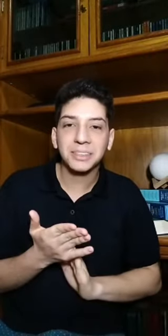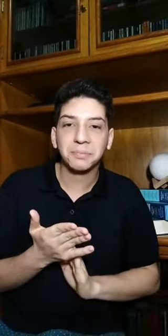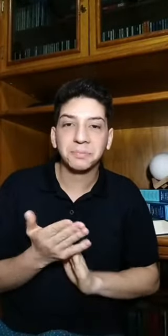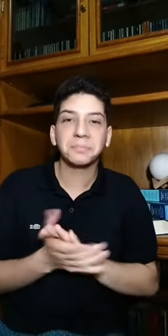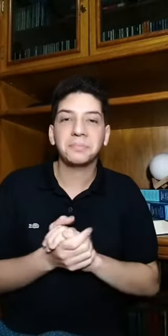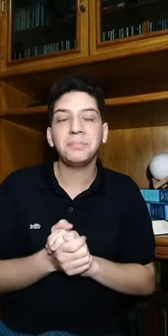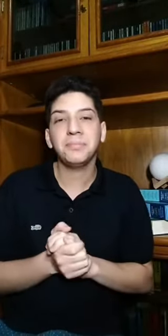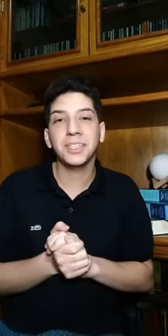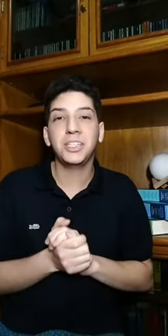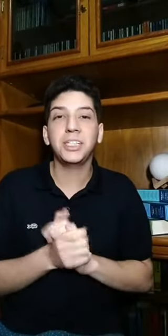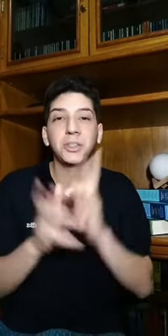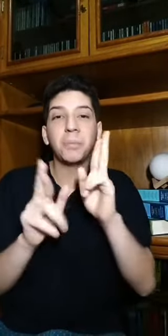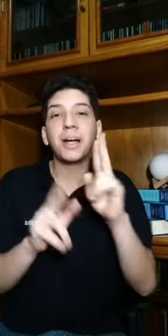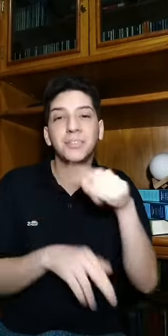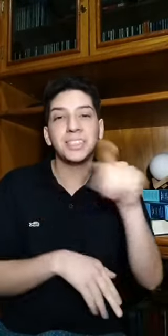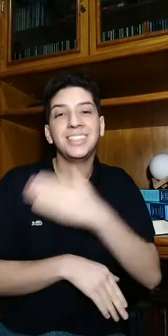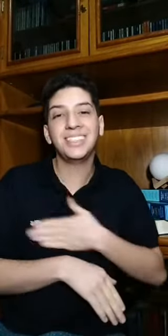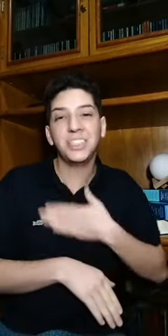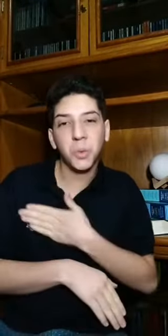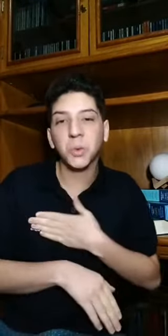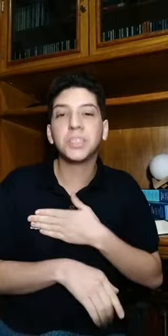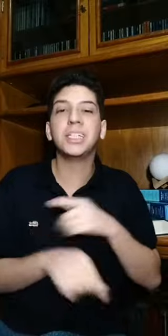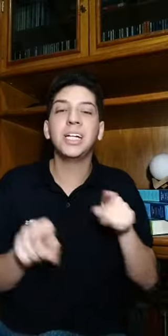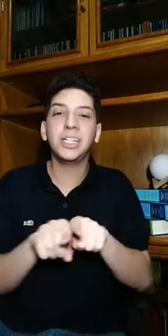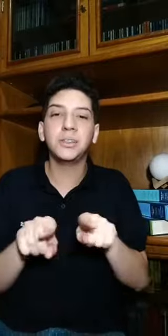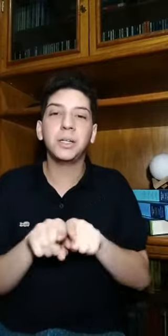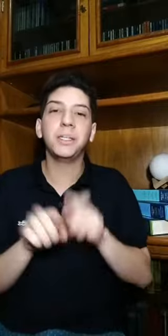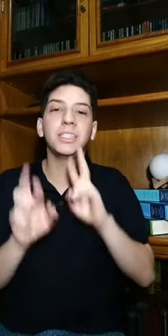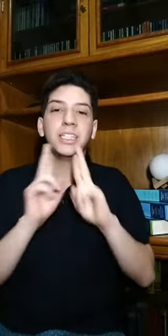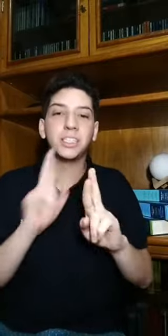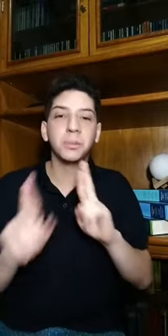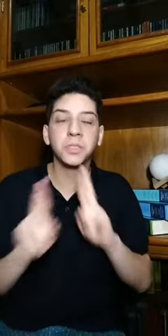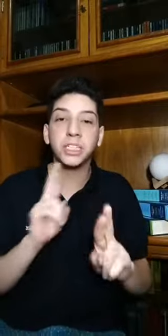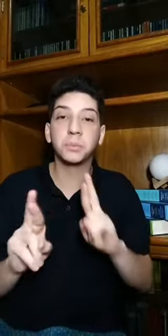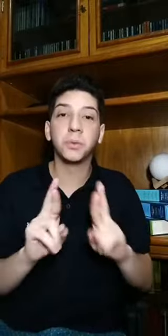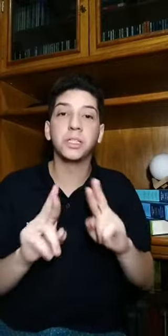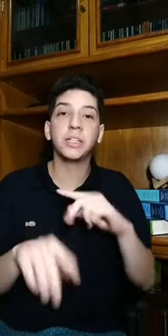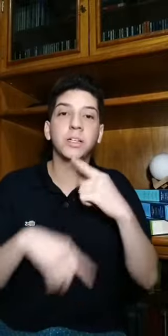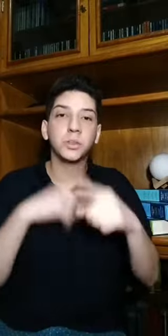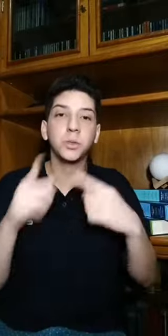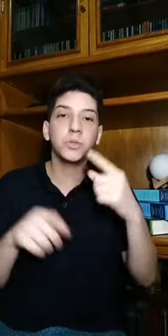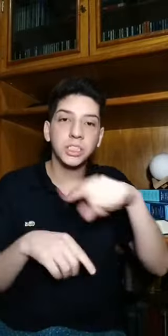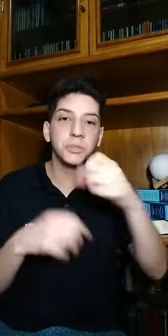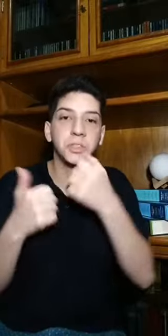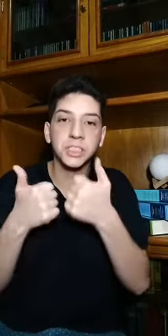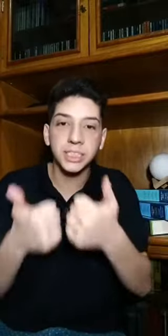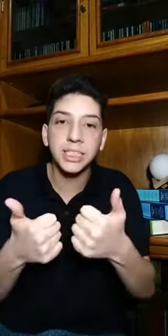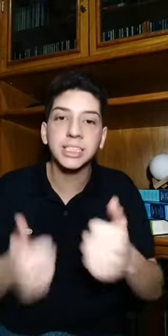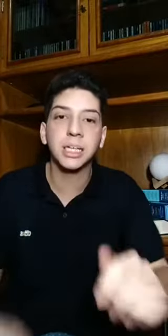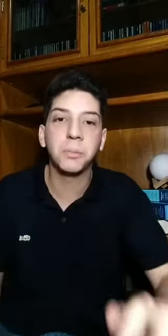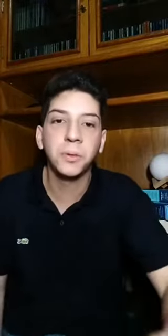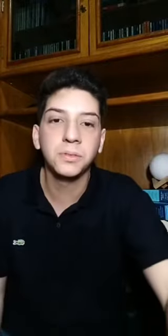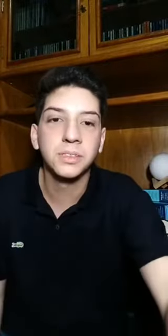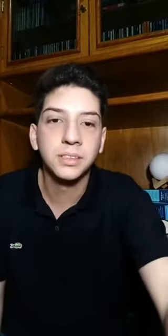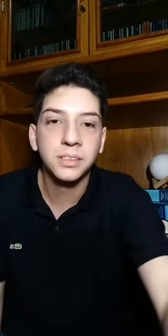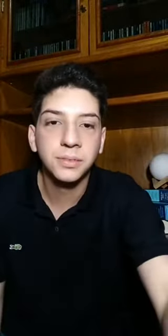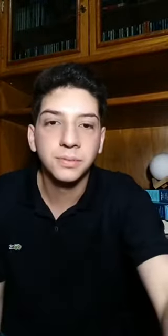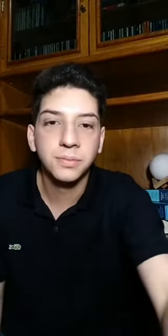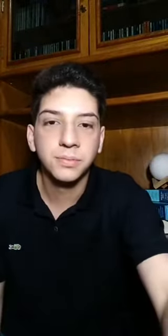Palminhas. Gente, tomara que vocês estejam gostando, também que estejamos respondendo às dúvidas de vocês, tá